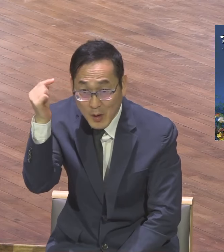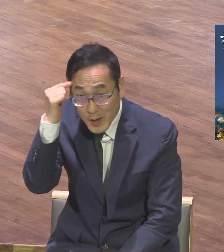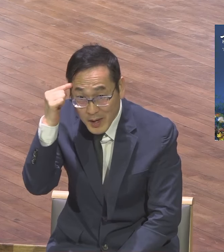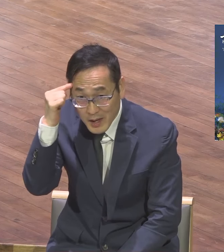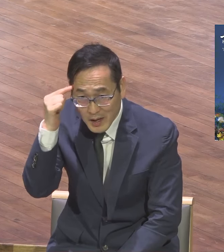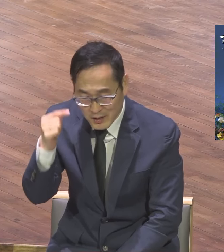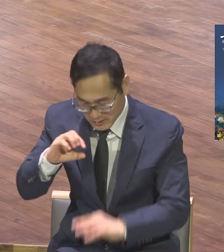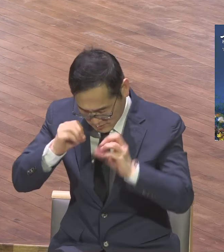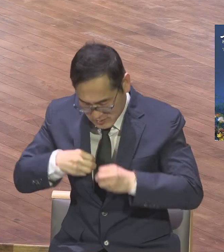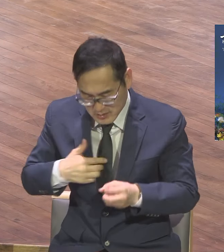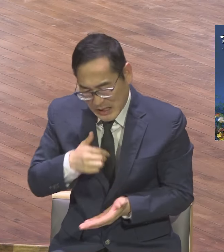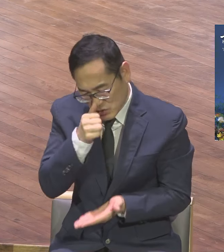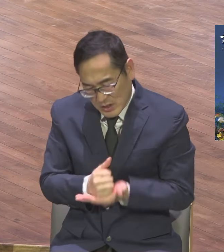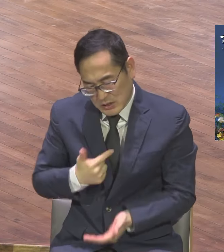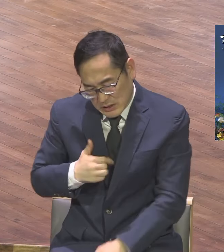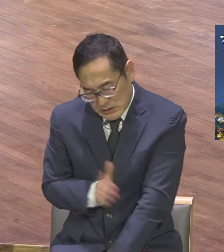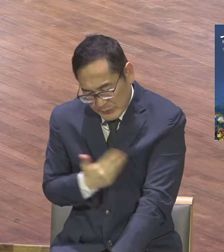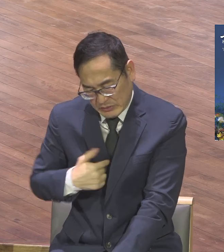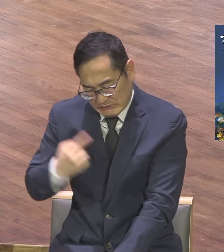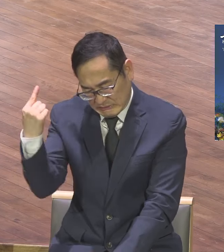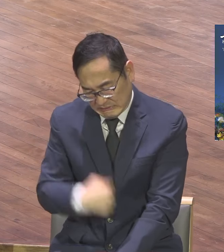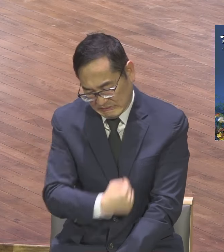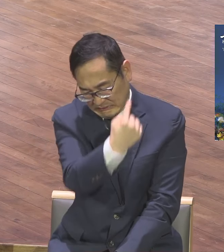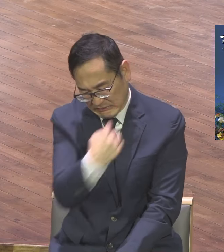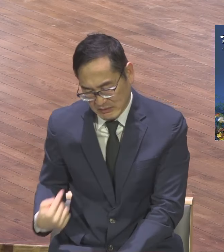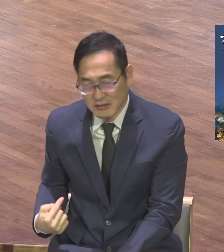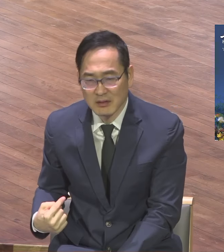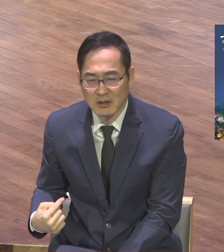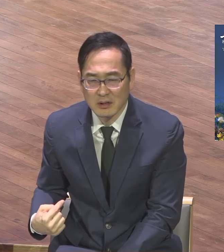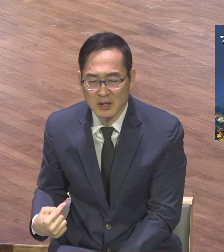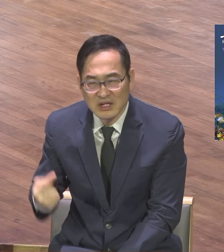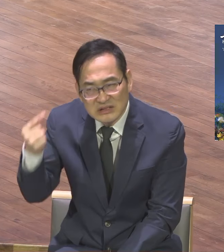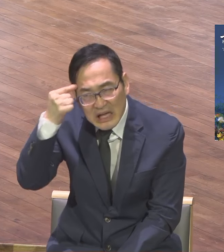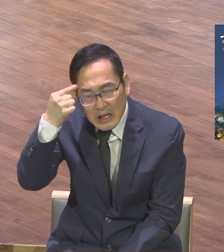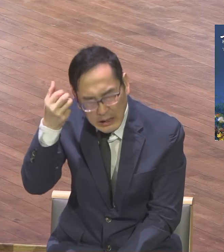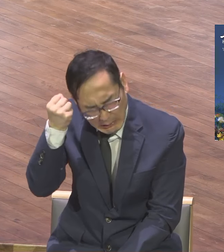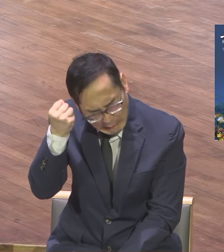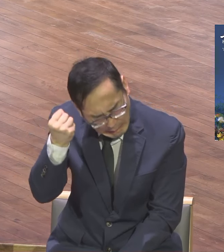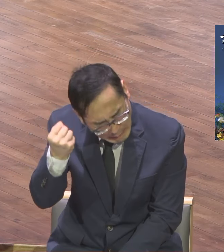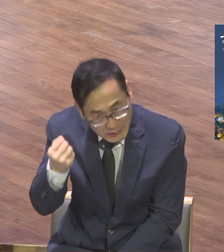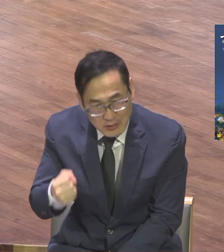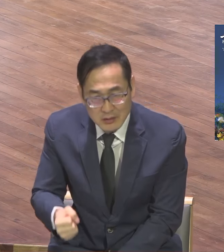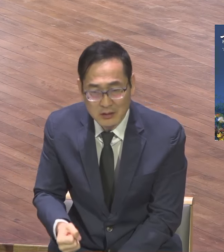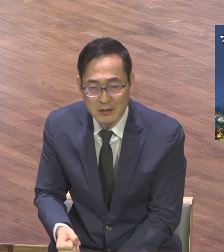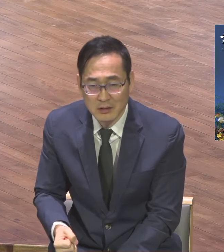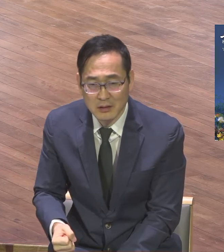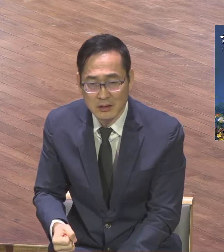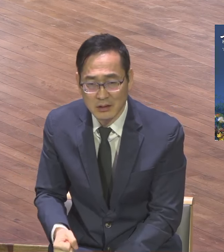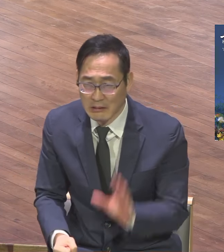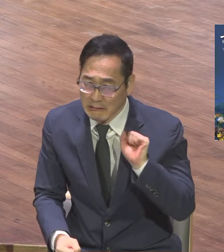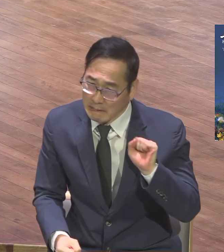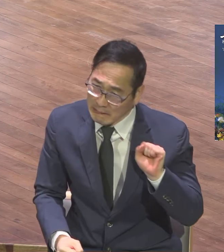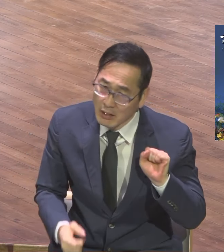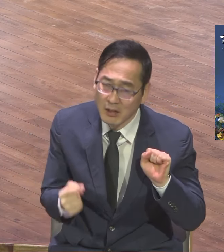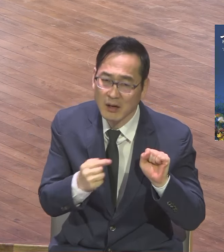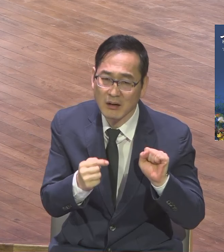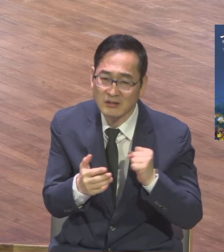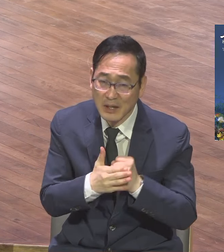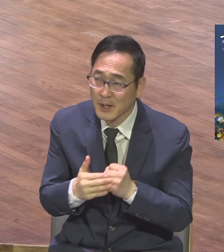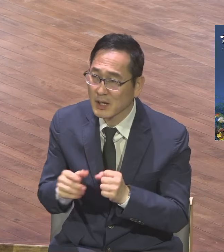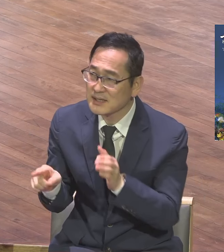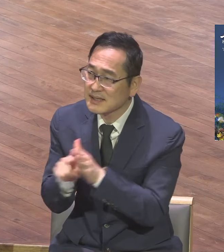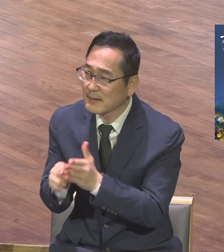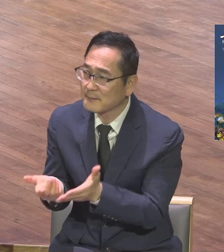정죄의식입니다. 정죄의식. 전에 지은 죄 때문에 딱 걸려있어요. 목에 딱